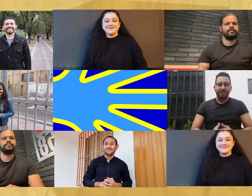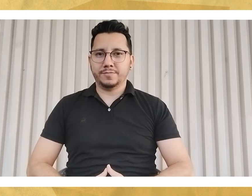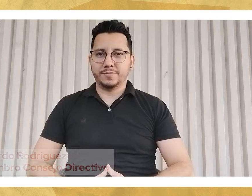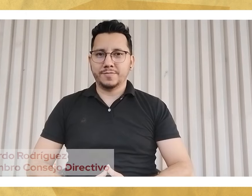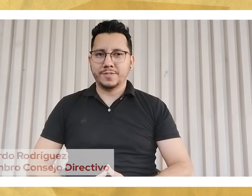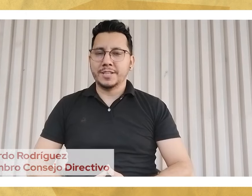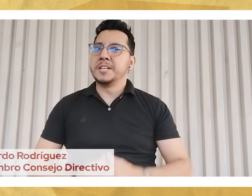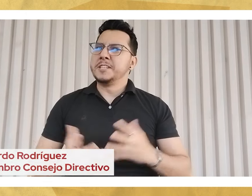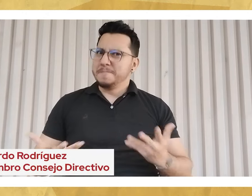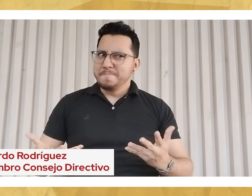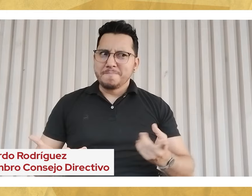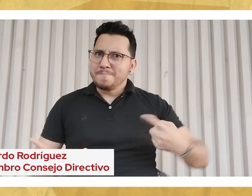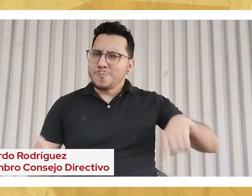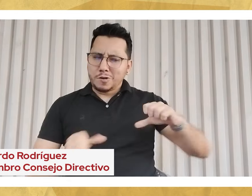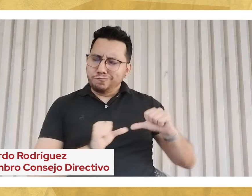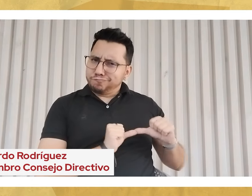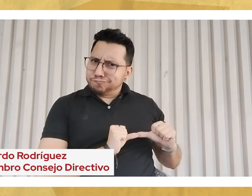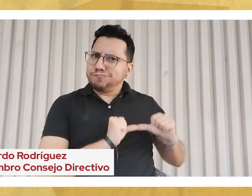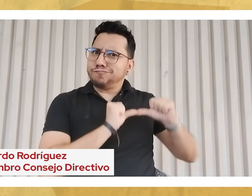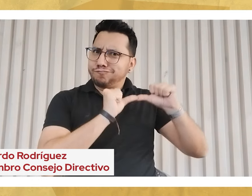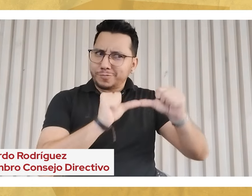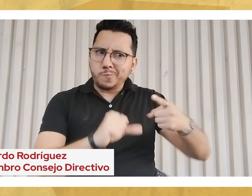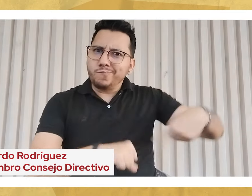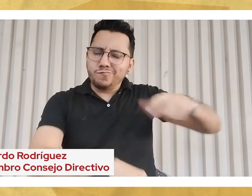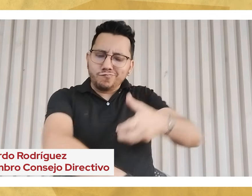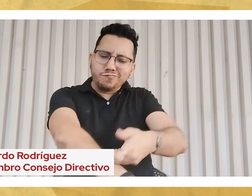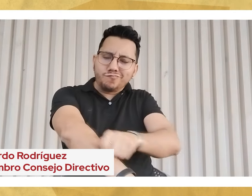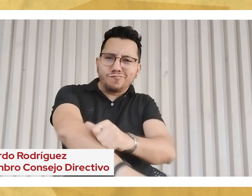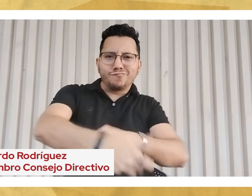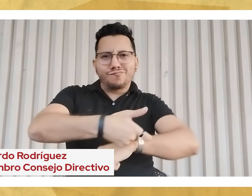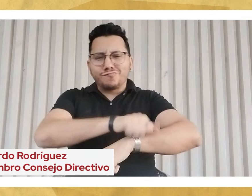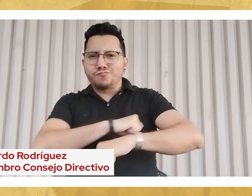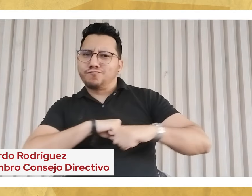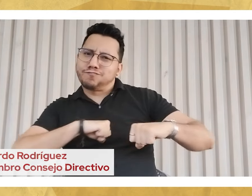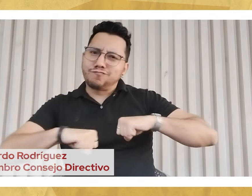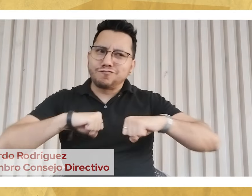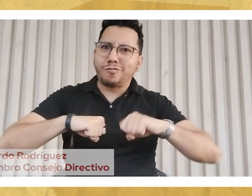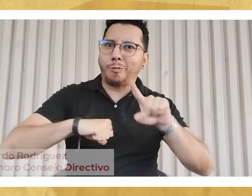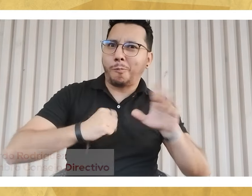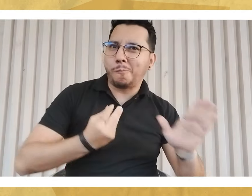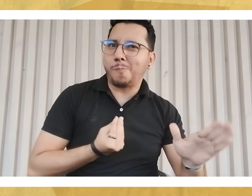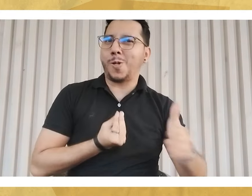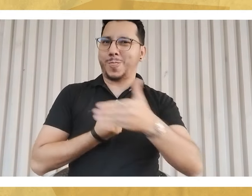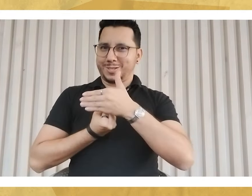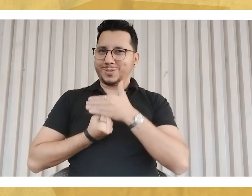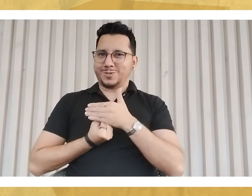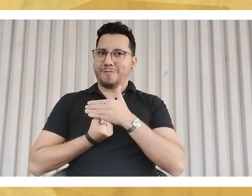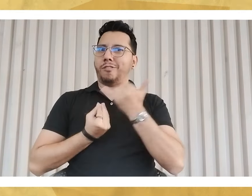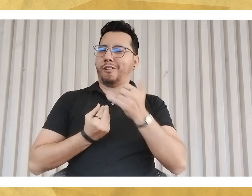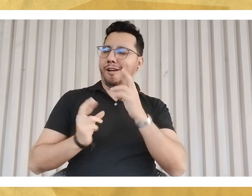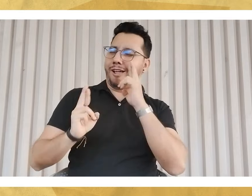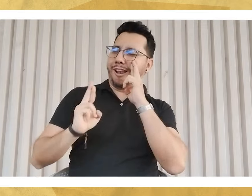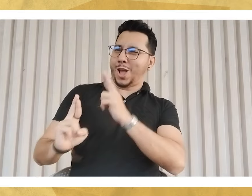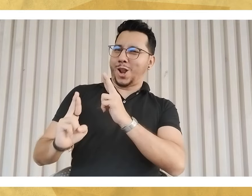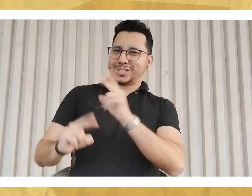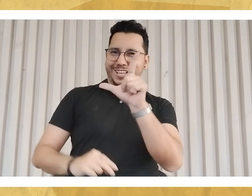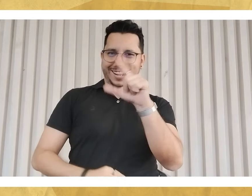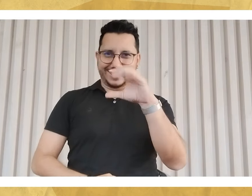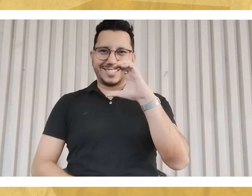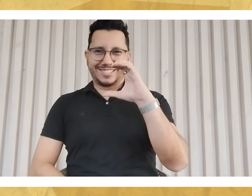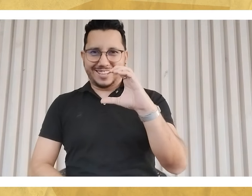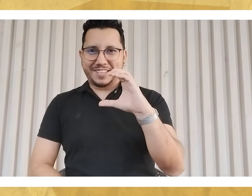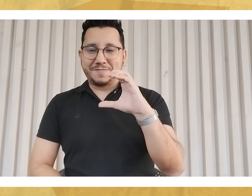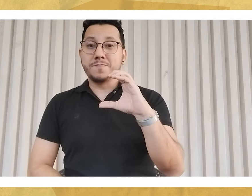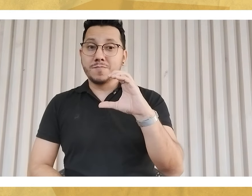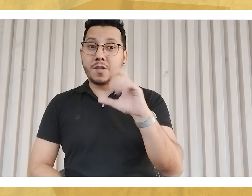septiembre Claro que permanezcan estas acciones de lucha para la protección y el reconocimiento de la lengua de señas